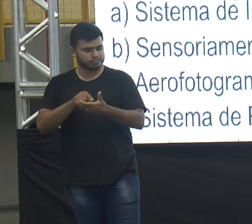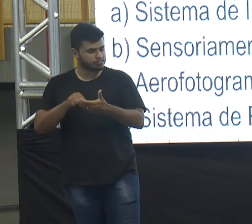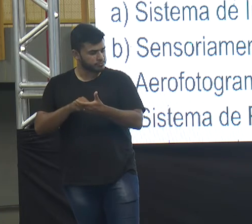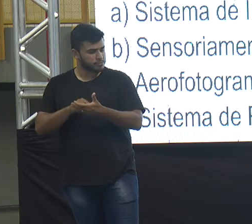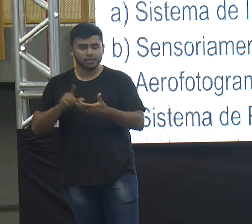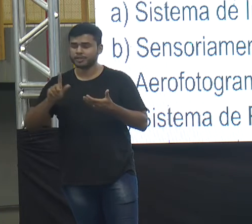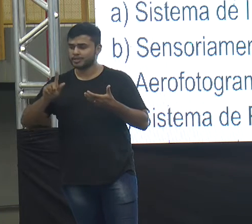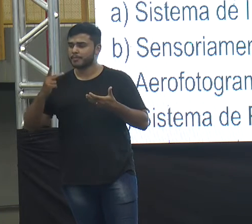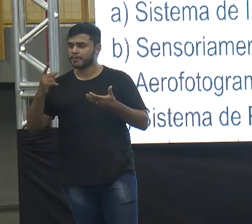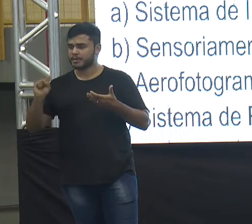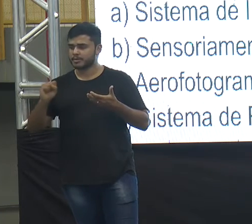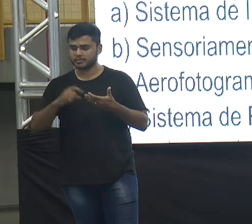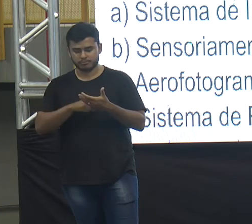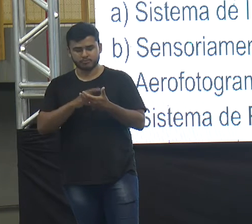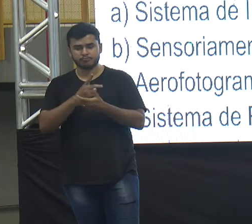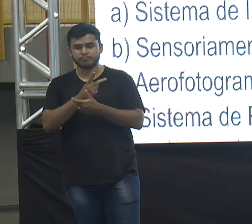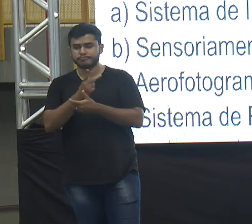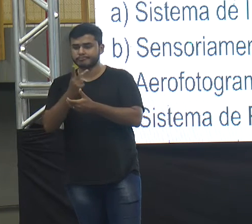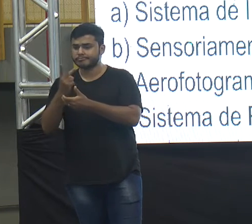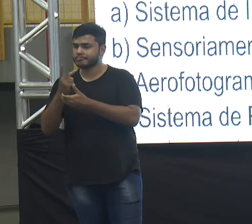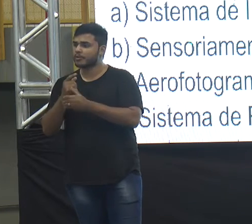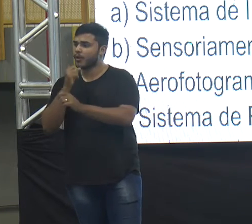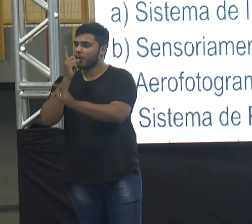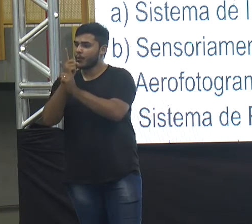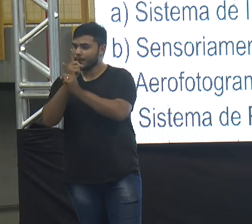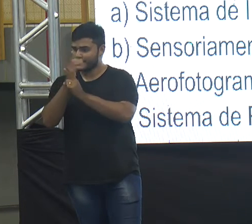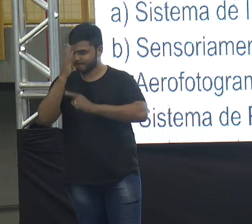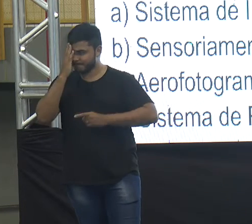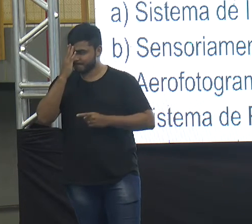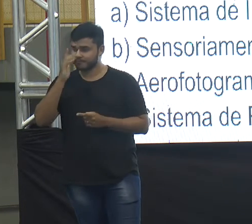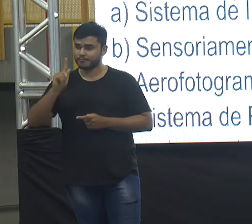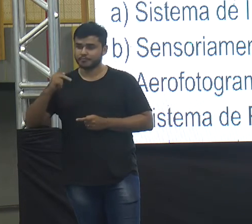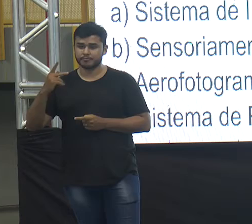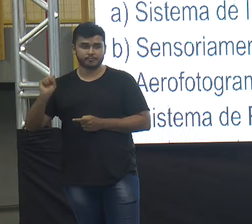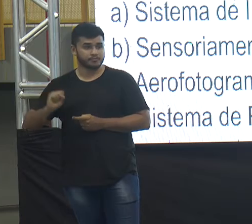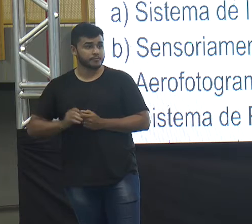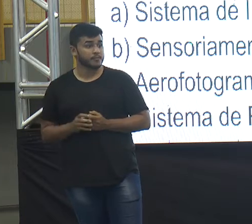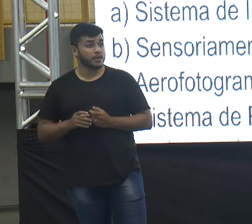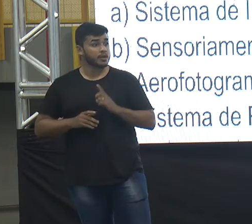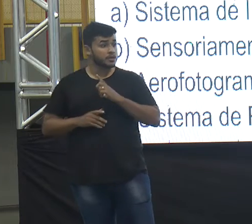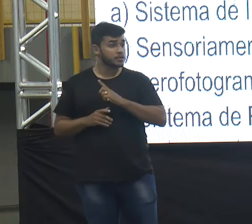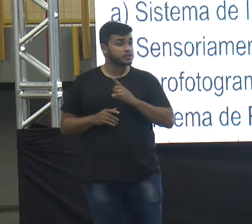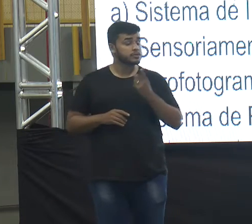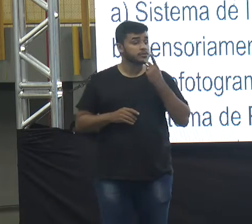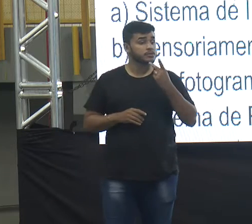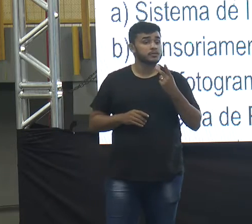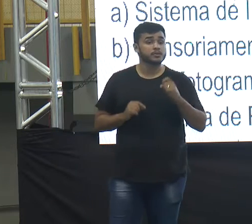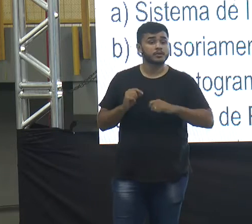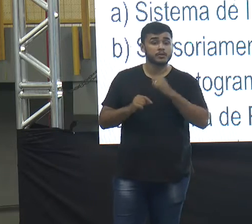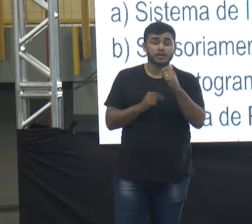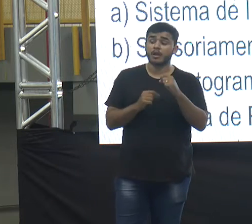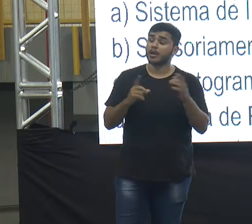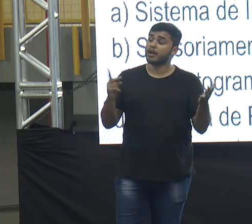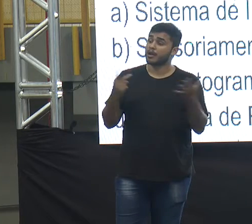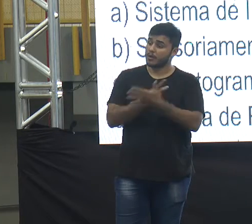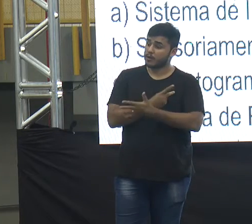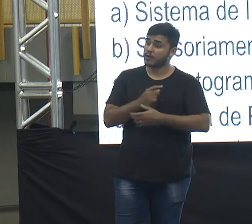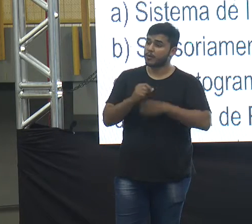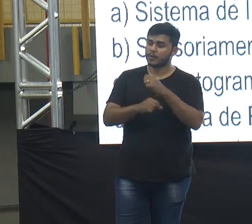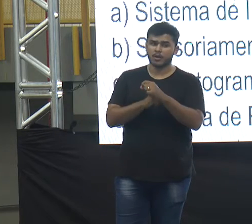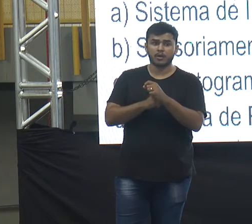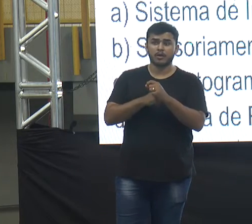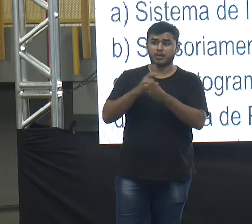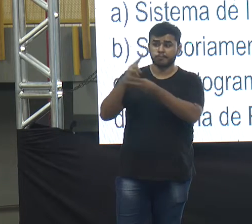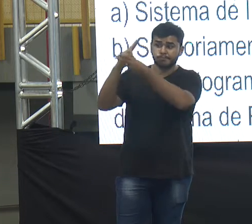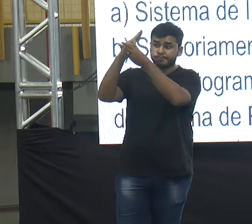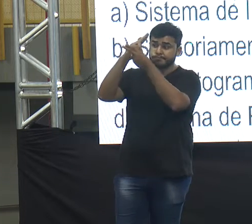Global, chamado GPS. Professor, o GPS, ele é uma informação a partir dos satélites. Sim, a